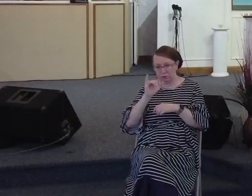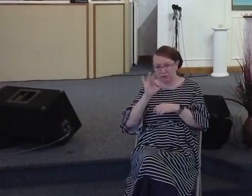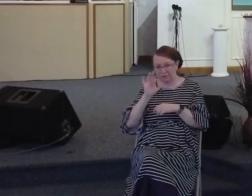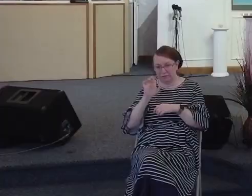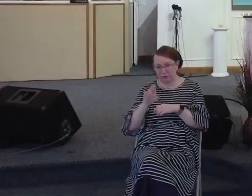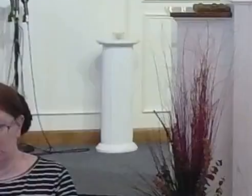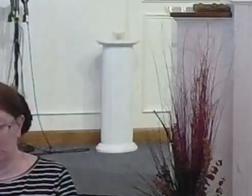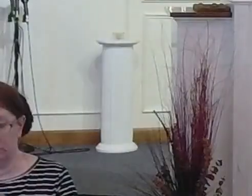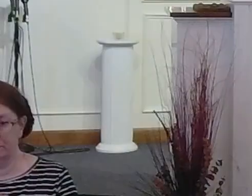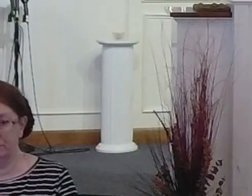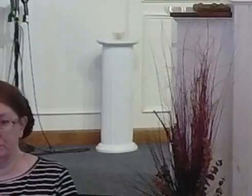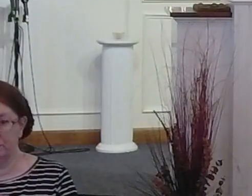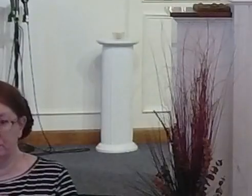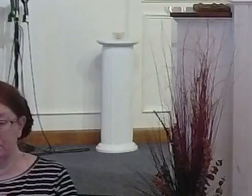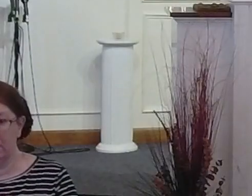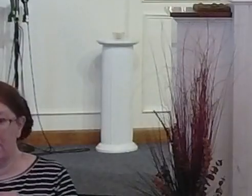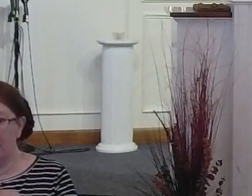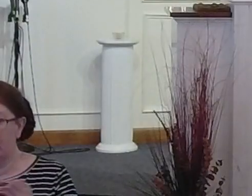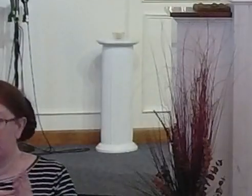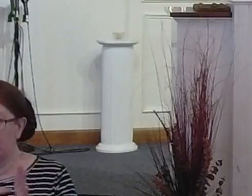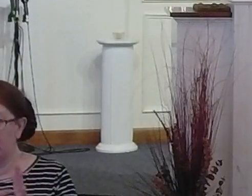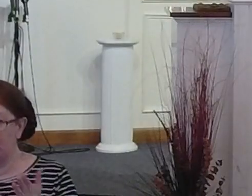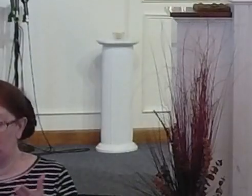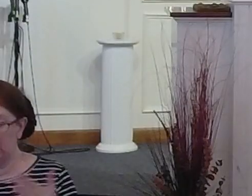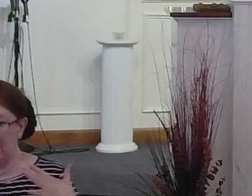¿Qué nombre? Lucifer.